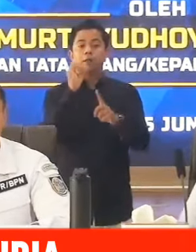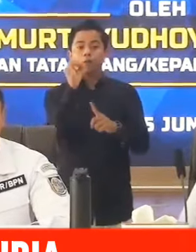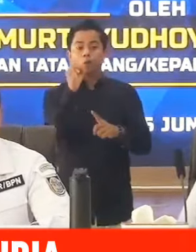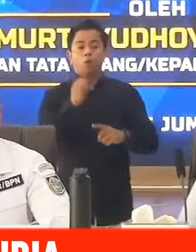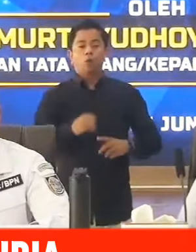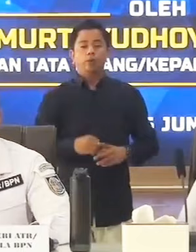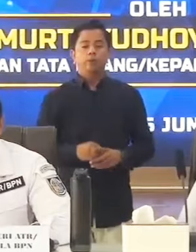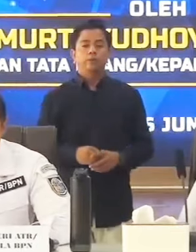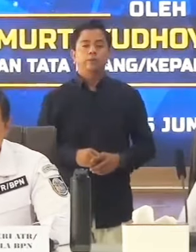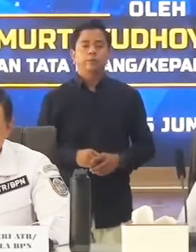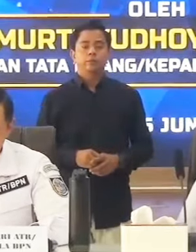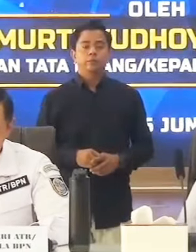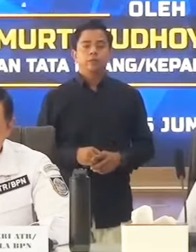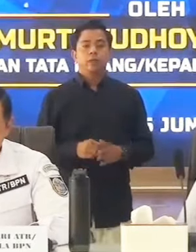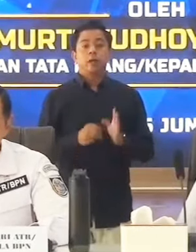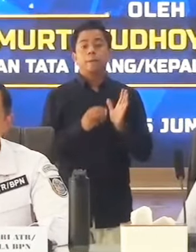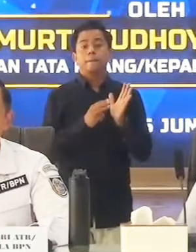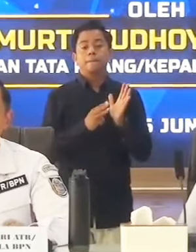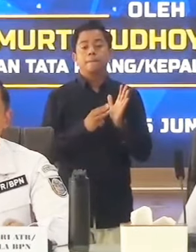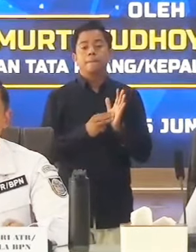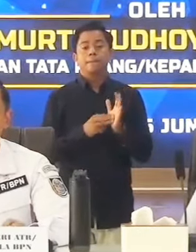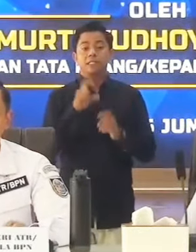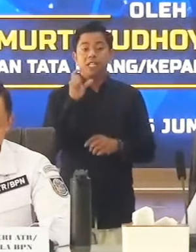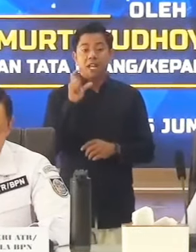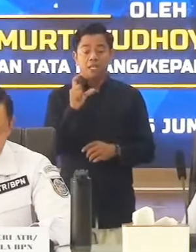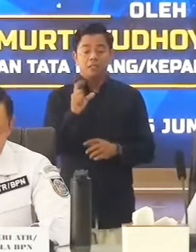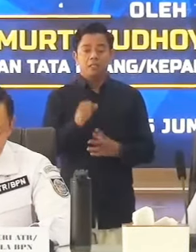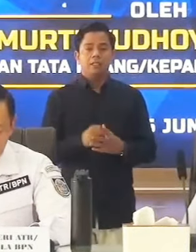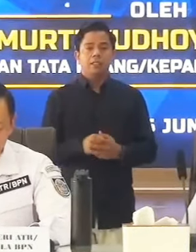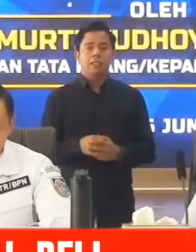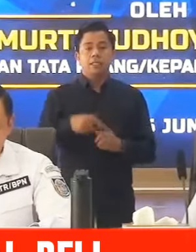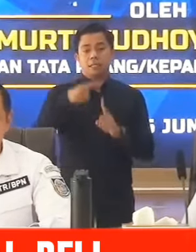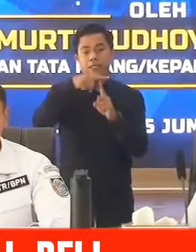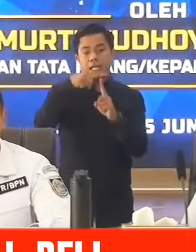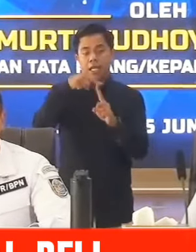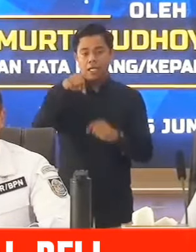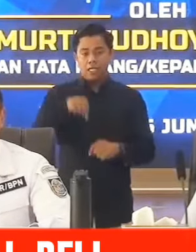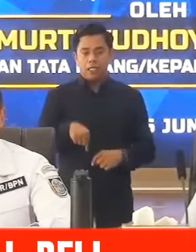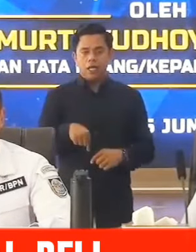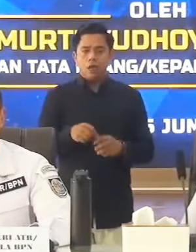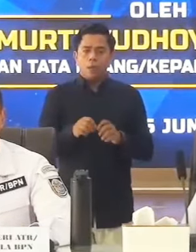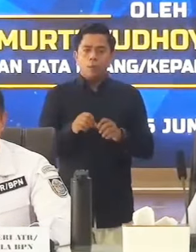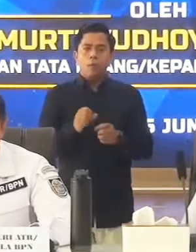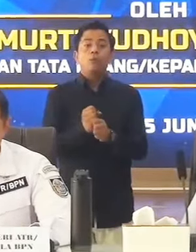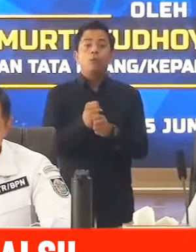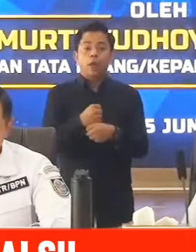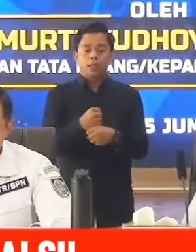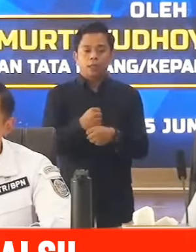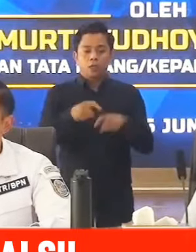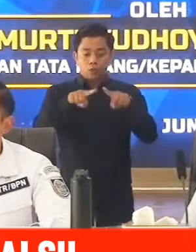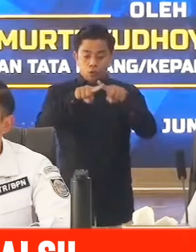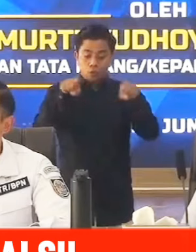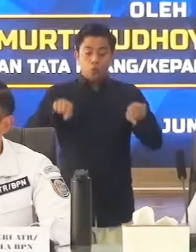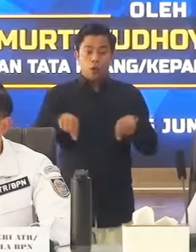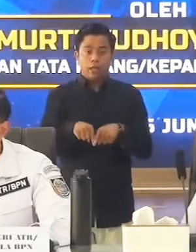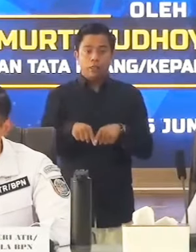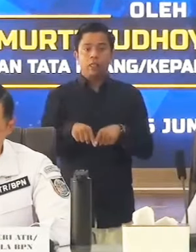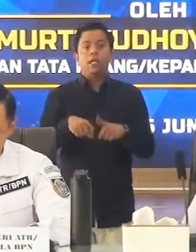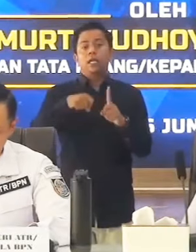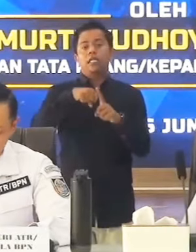Modus operandinya, tersangka membuat surat keterangan jual beli yang diduga